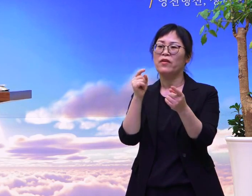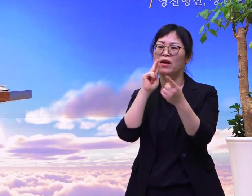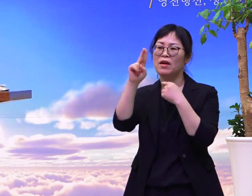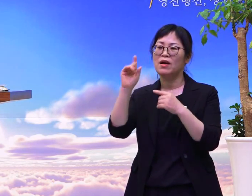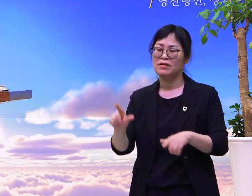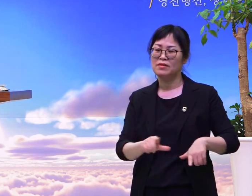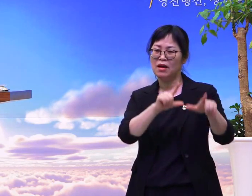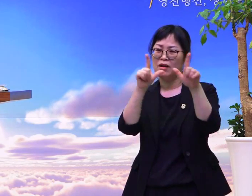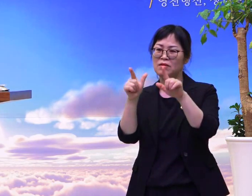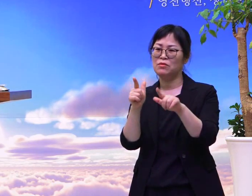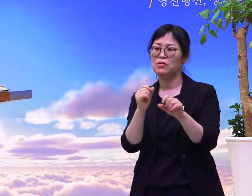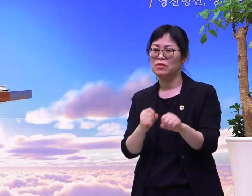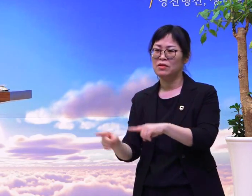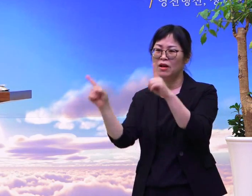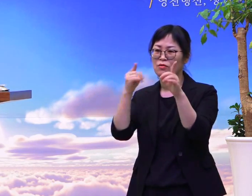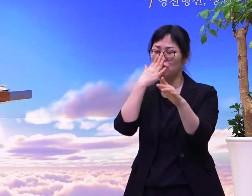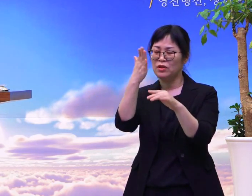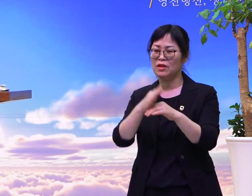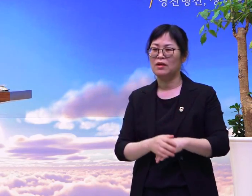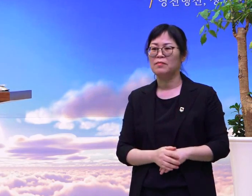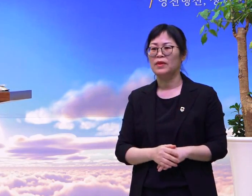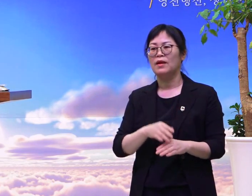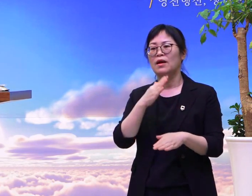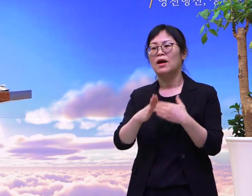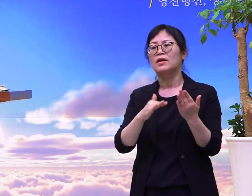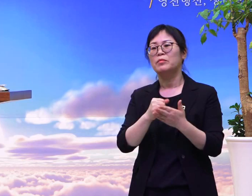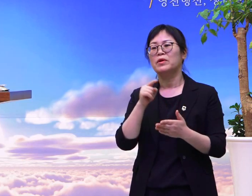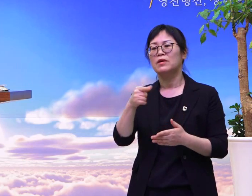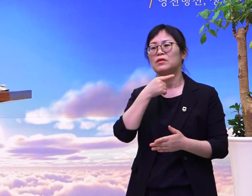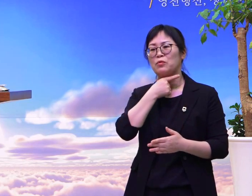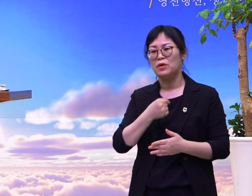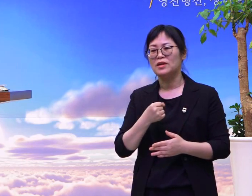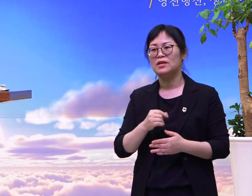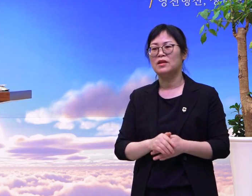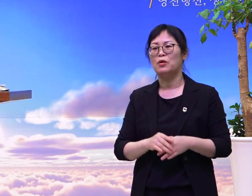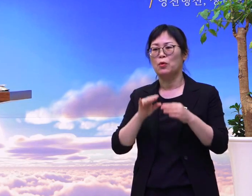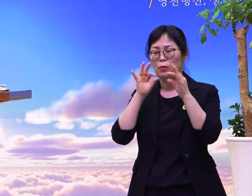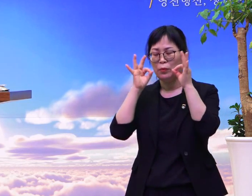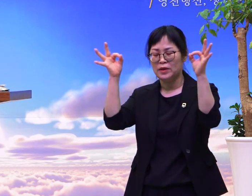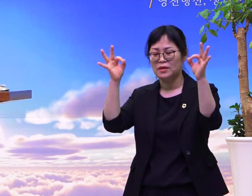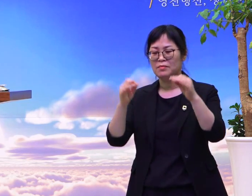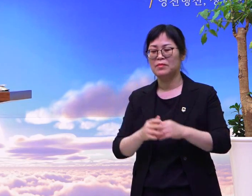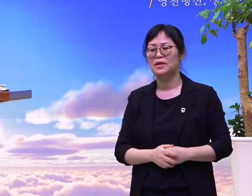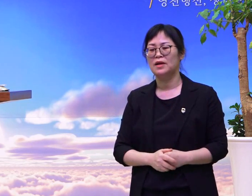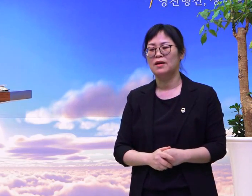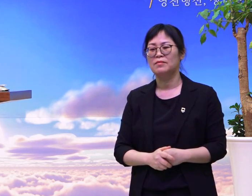산다. 하나님은 그것을 원하신다 라고 호세아가 외쳤던 것입니다.